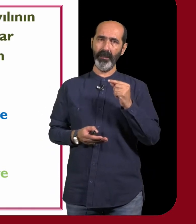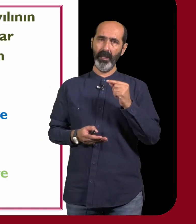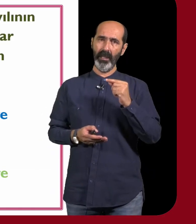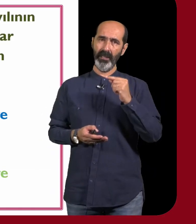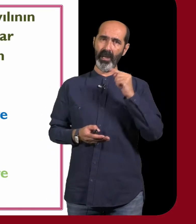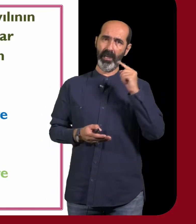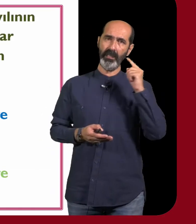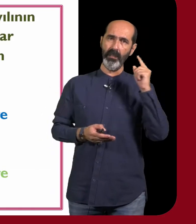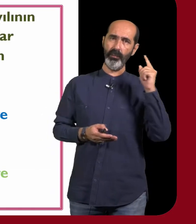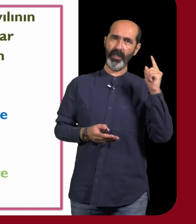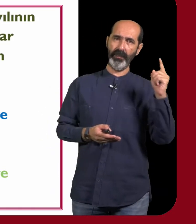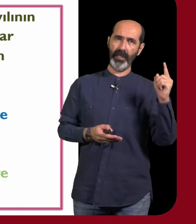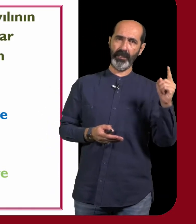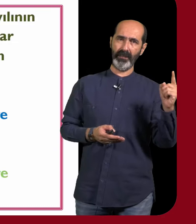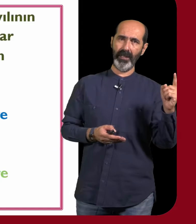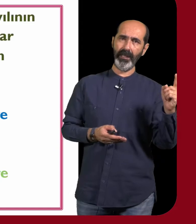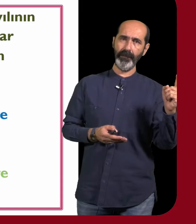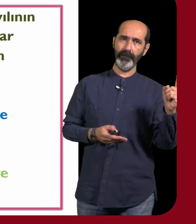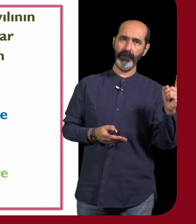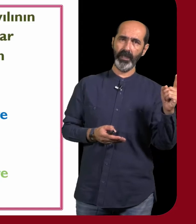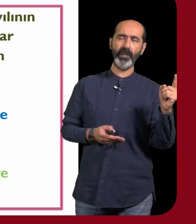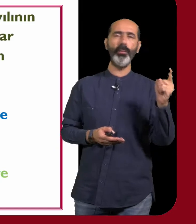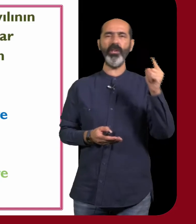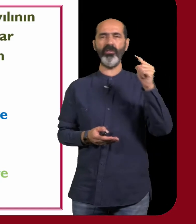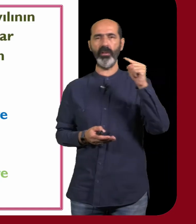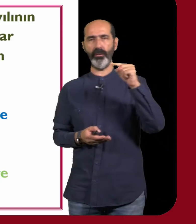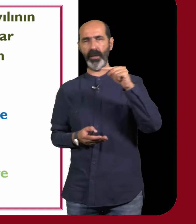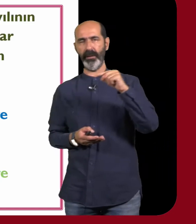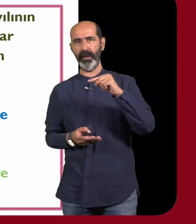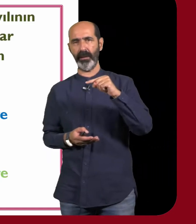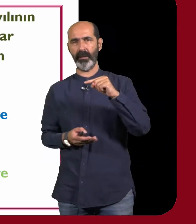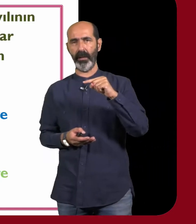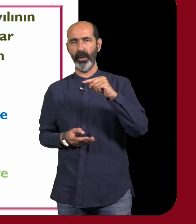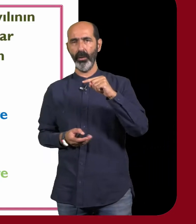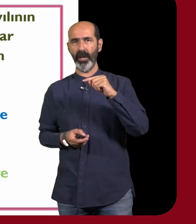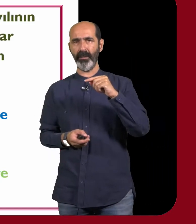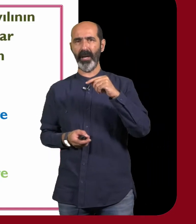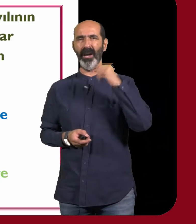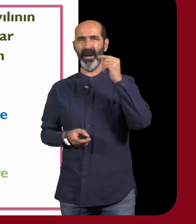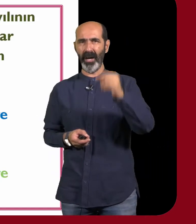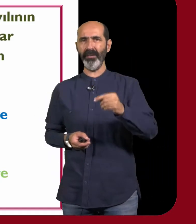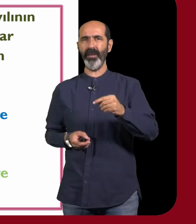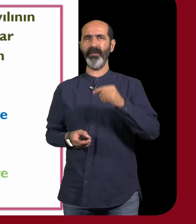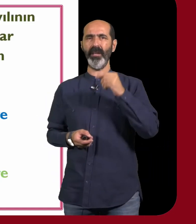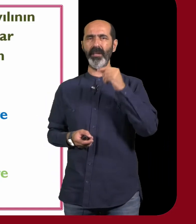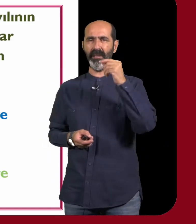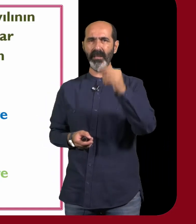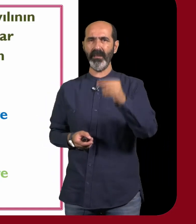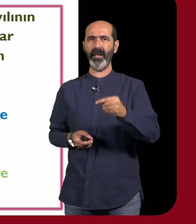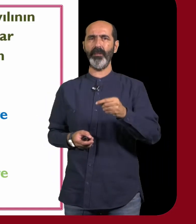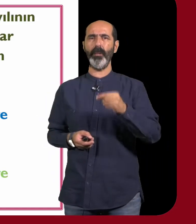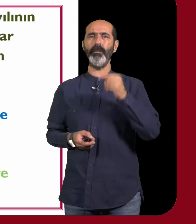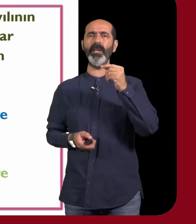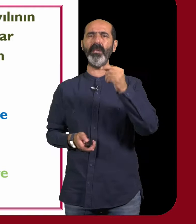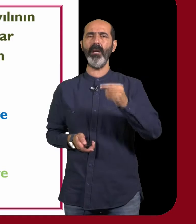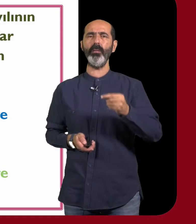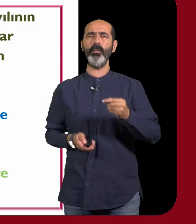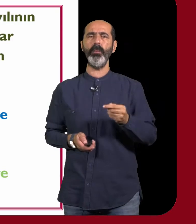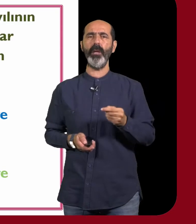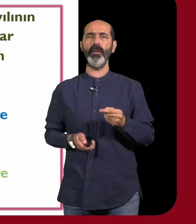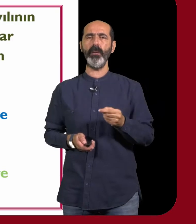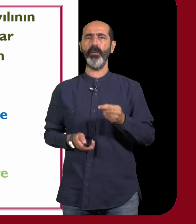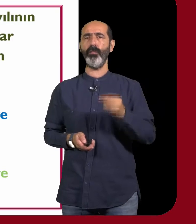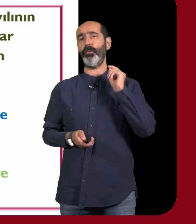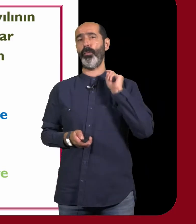toplumlar ya ay yıl üzerinden gittiler ya Güneş yılı üzerinden gittiler WhatsApp aynı anda iki takvimin